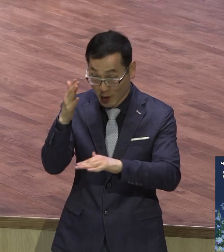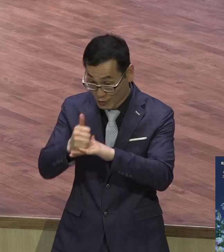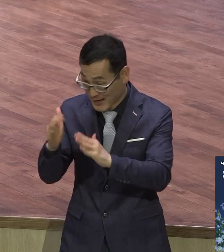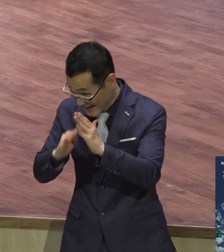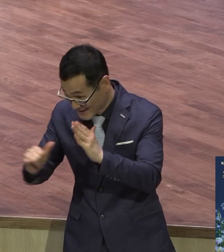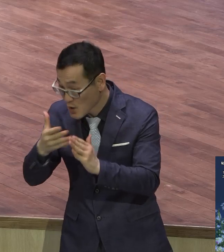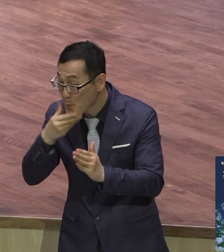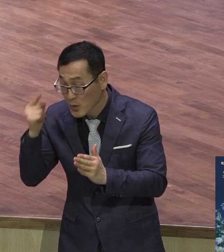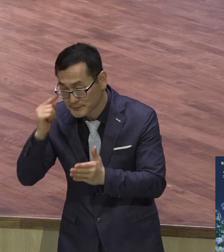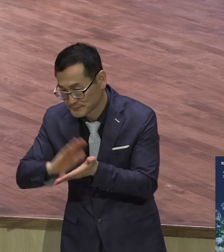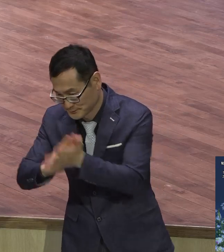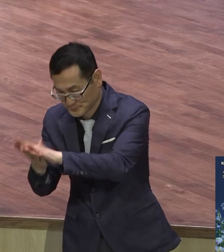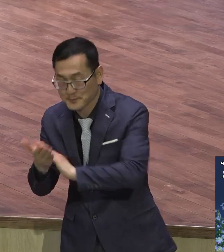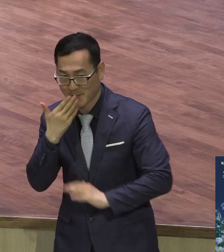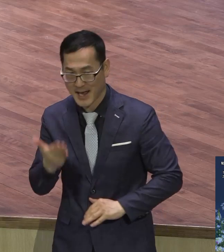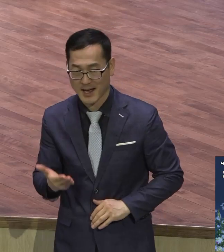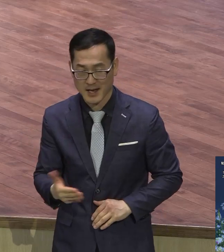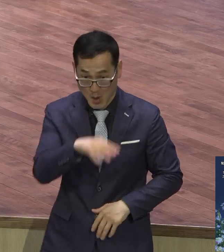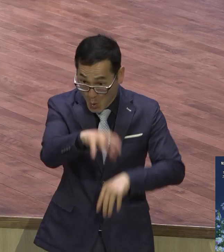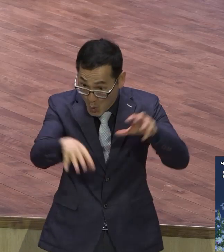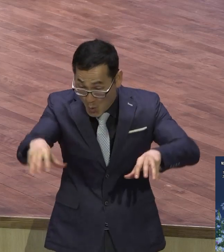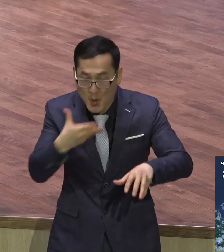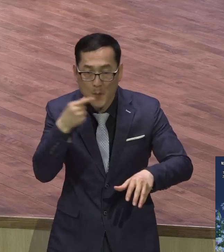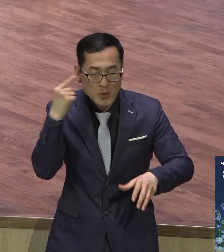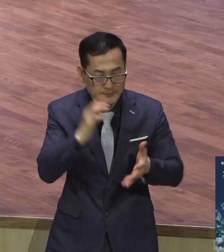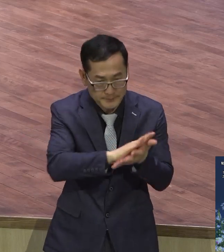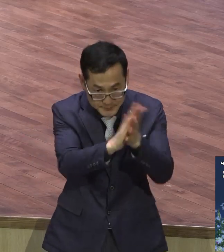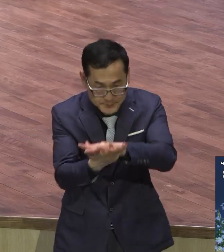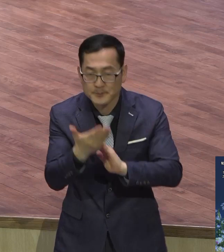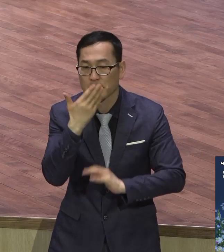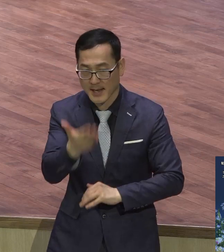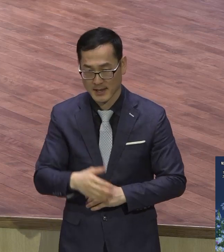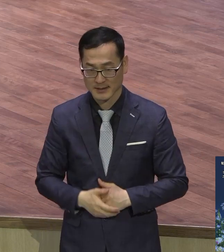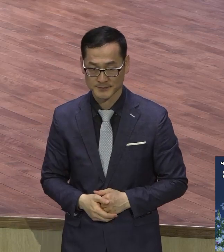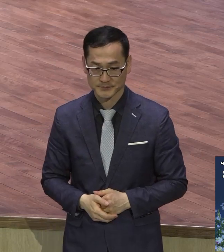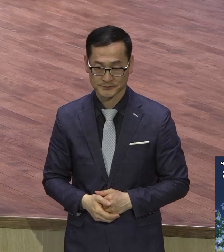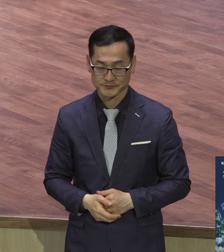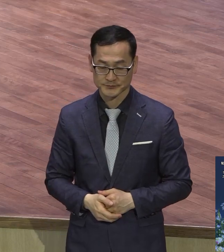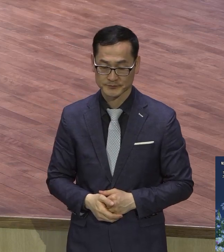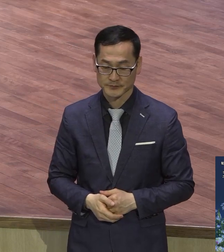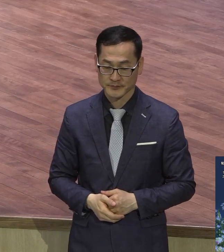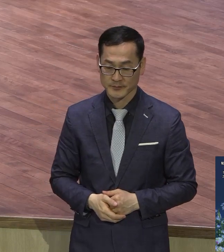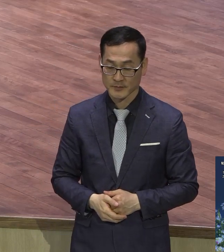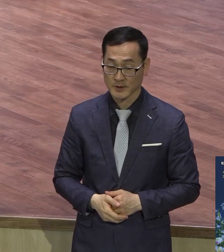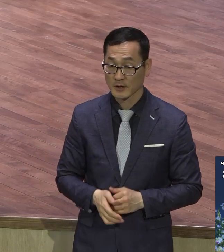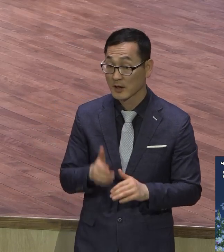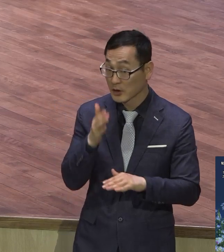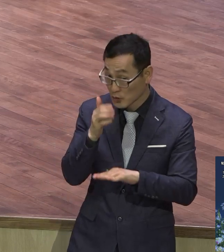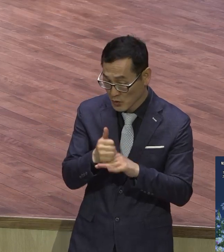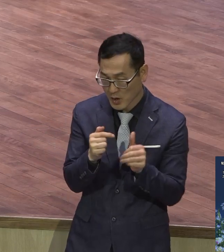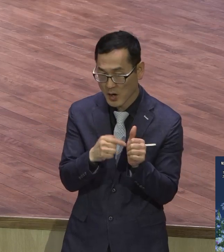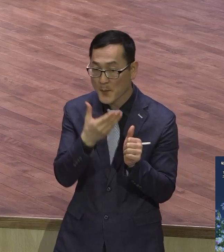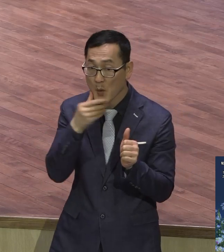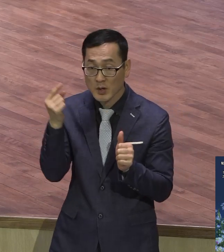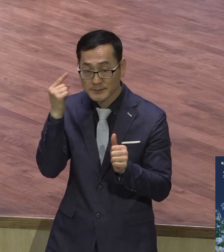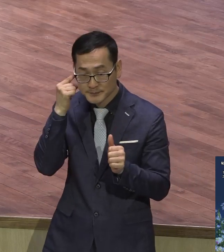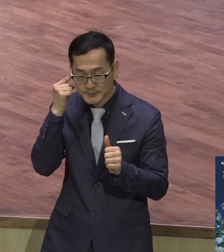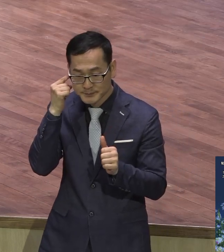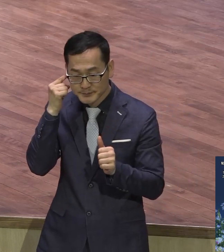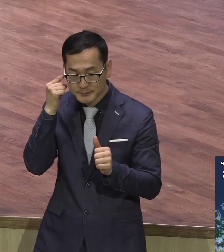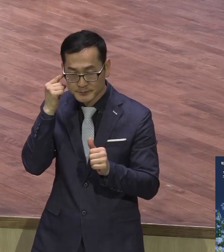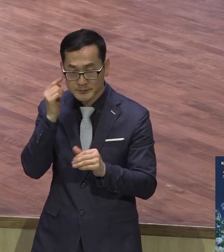수 있어요 이런 사람이 현장 보금을 할 수 있어요 이런 사람이 정말 보금 치유하면서 입사 제자가